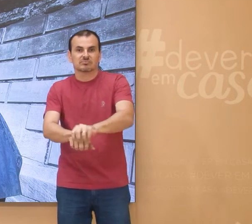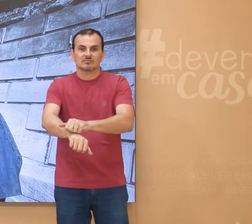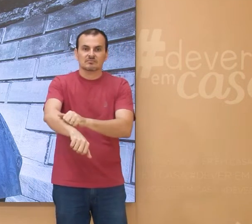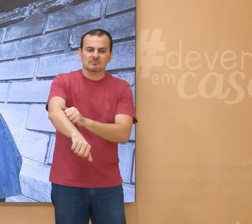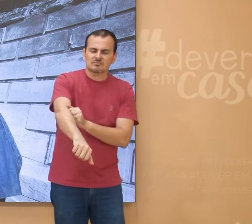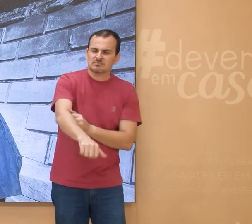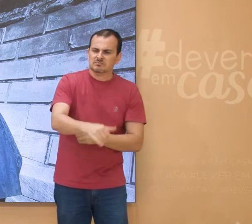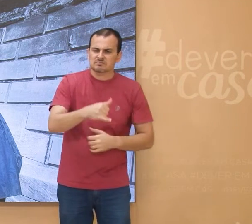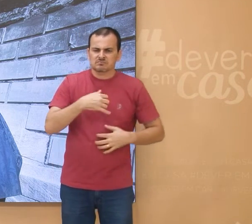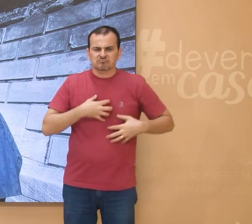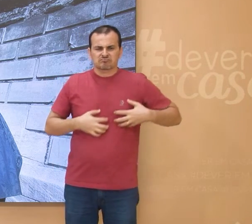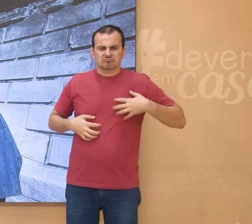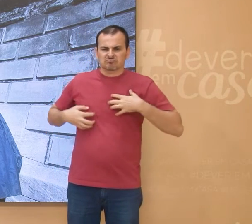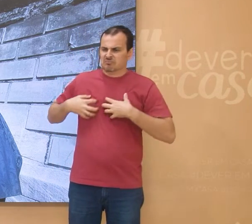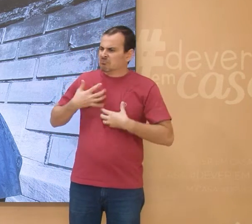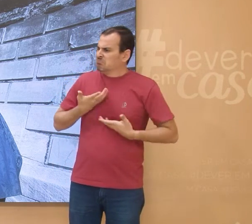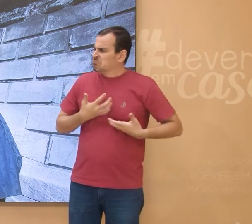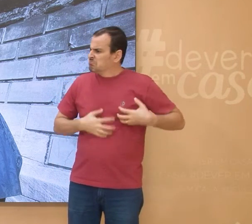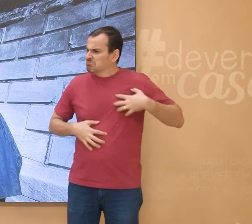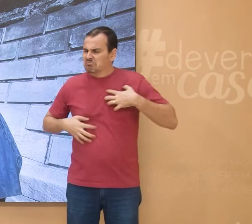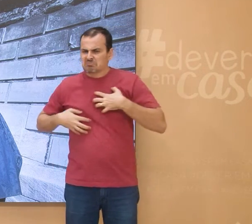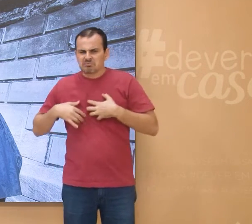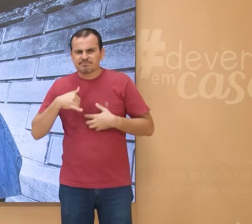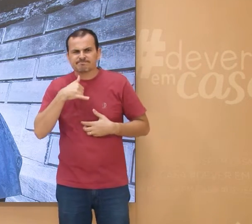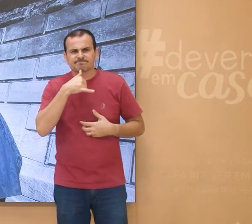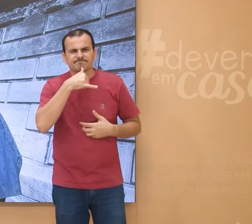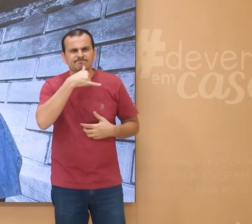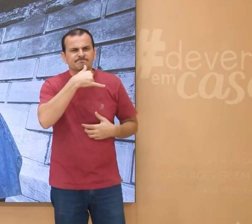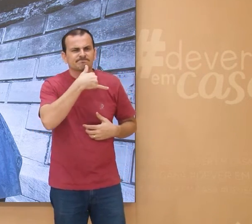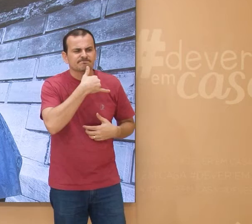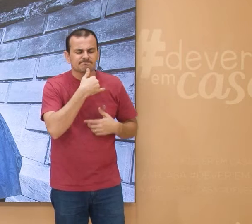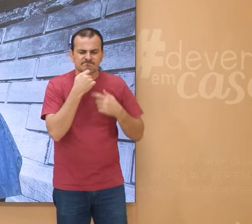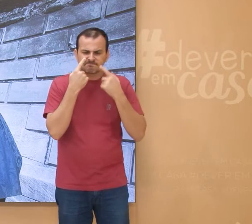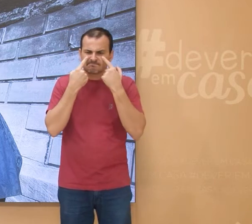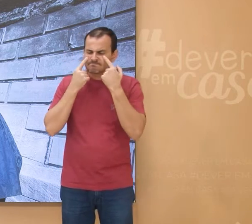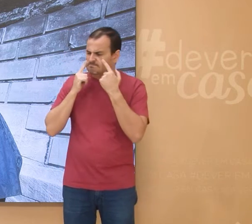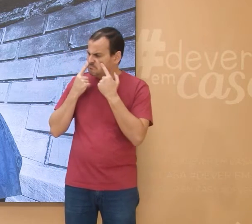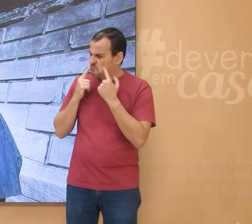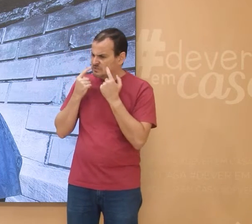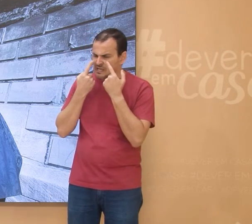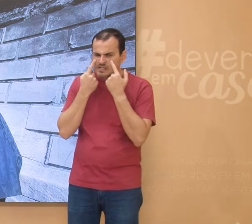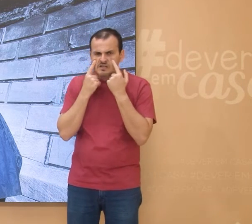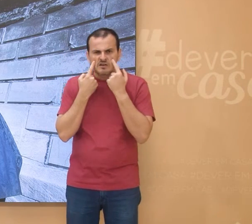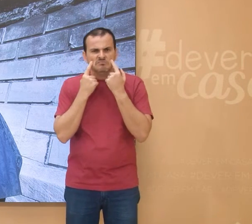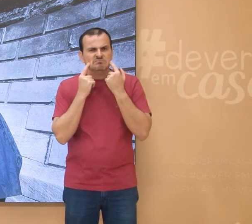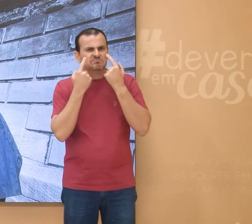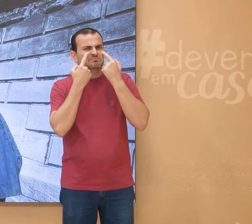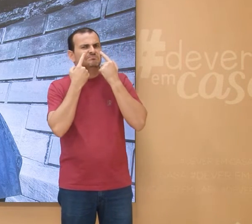Cinderela ficou muito triste e chorando.